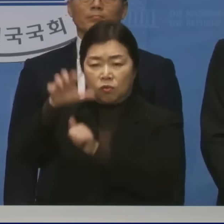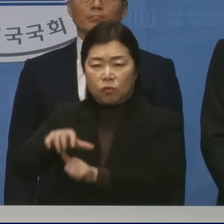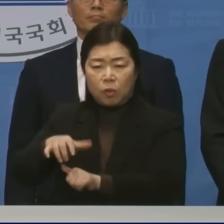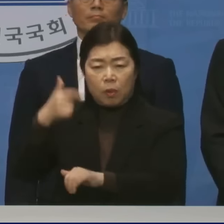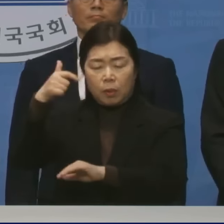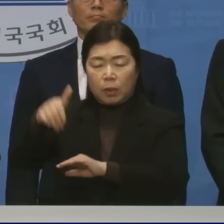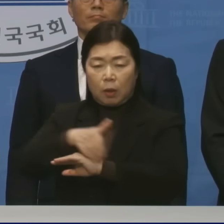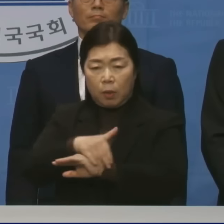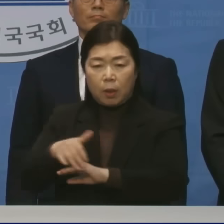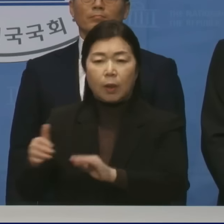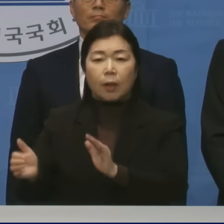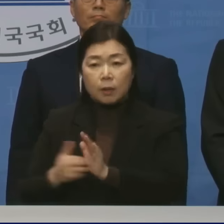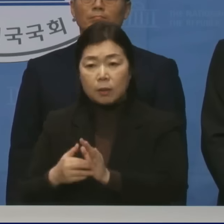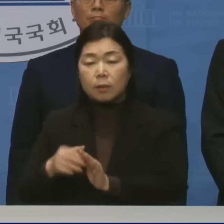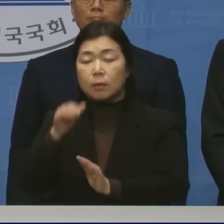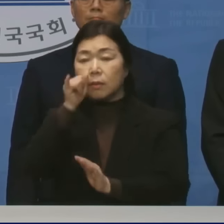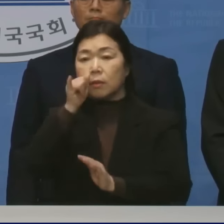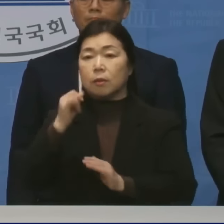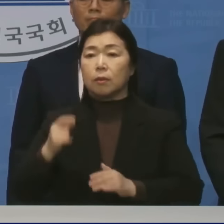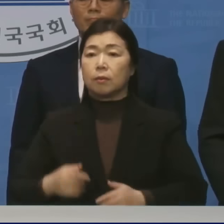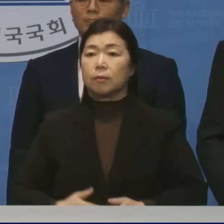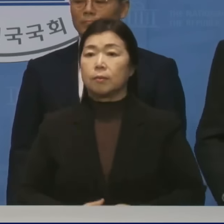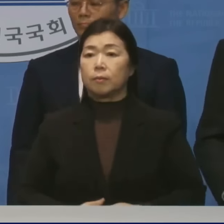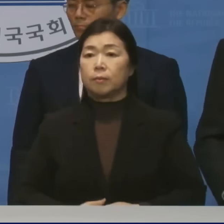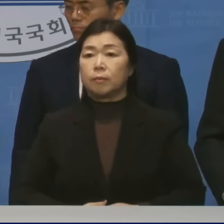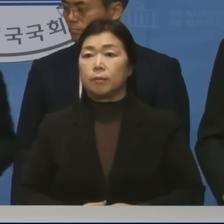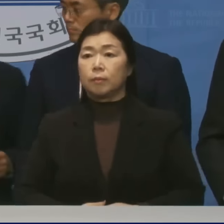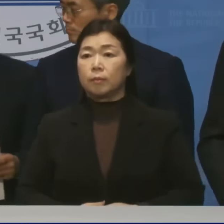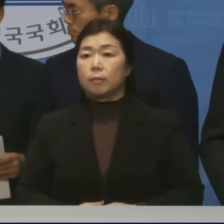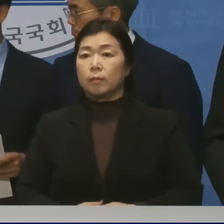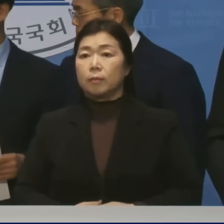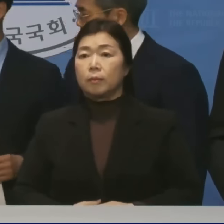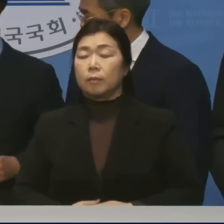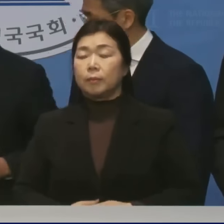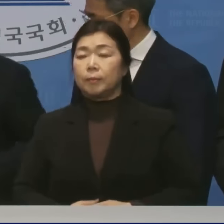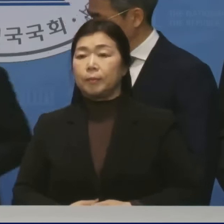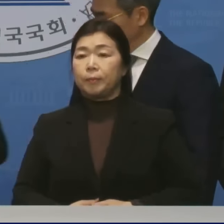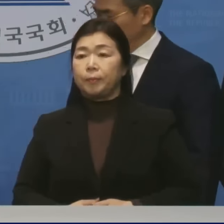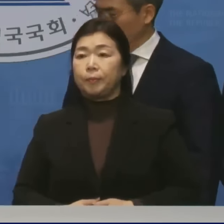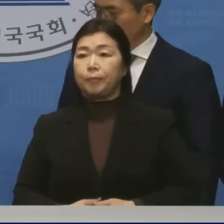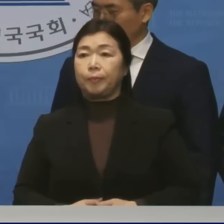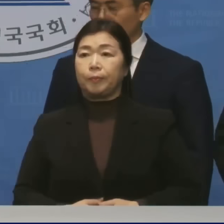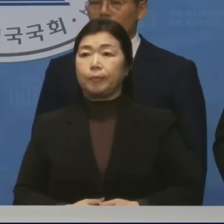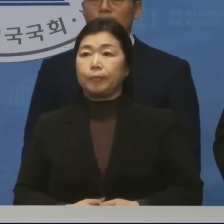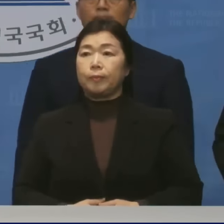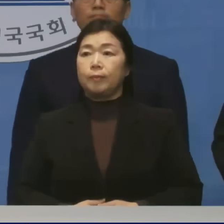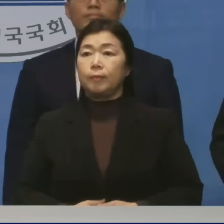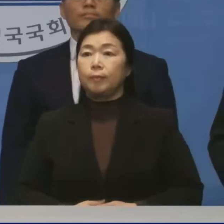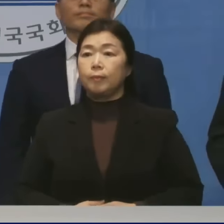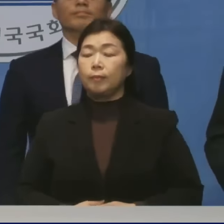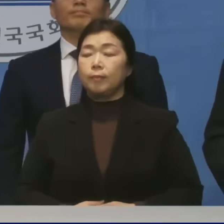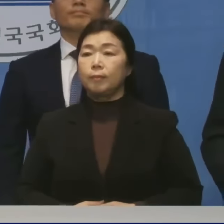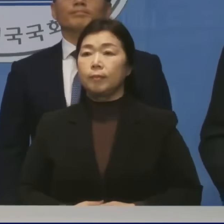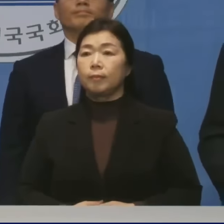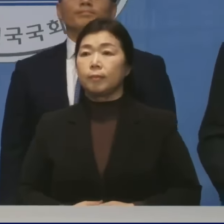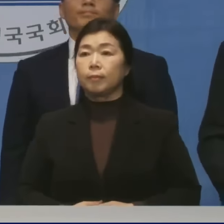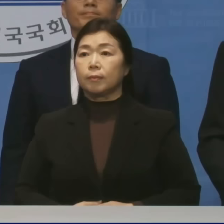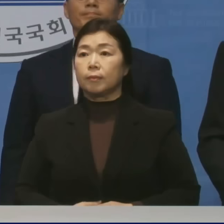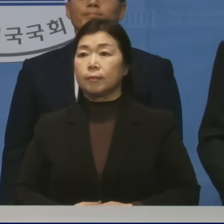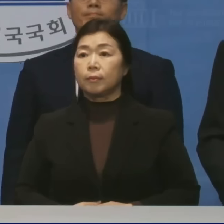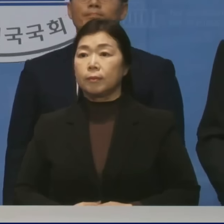했던 것입니다.